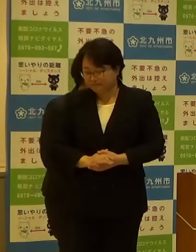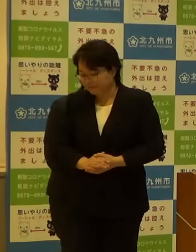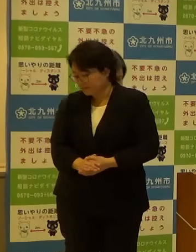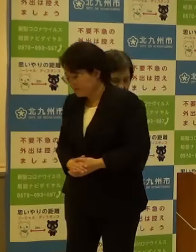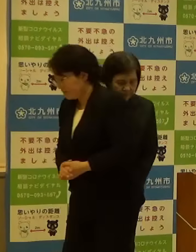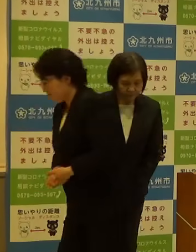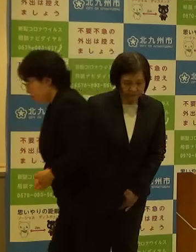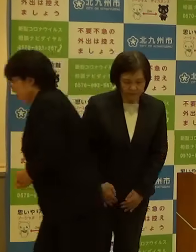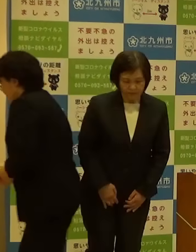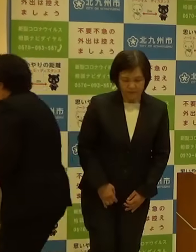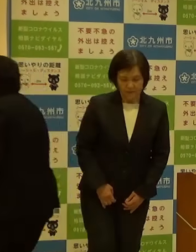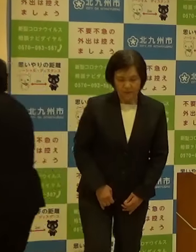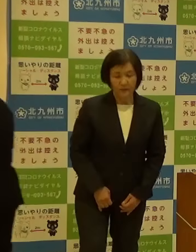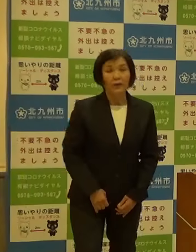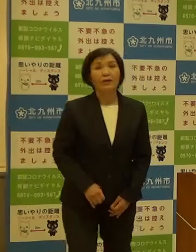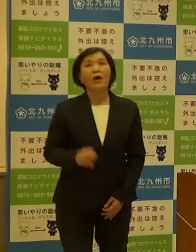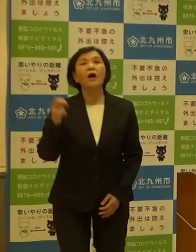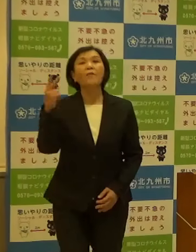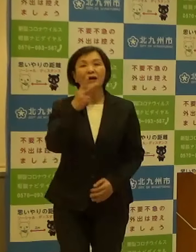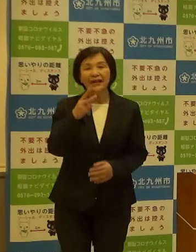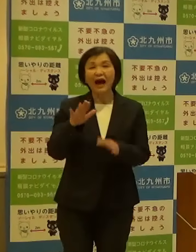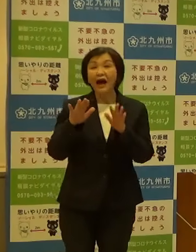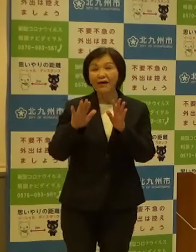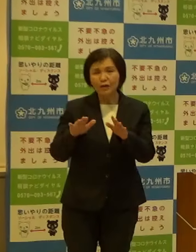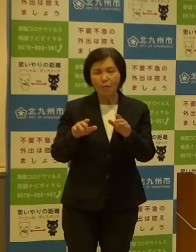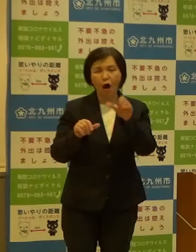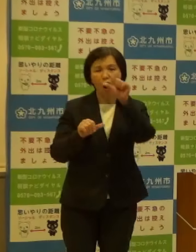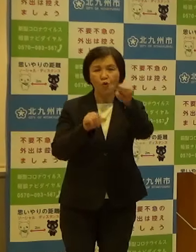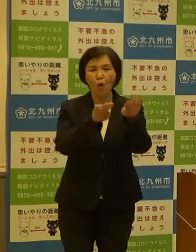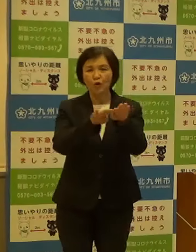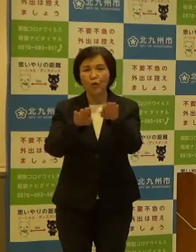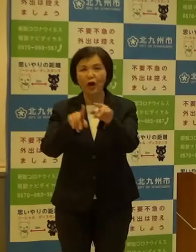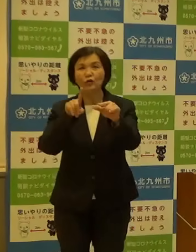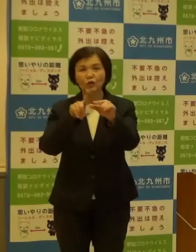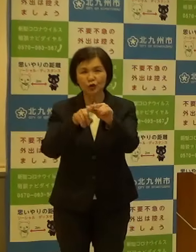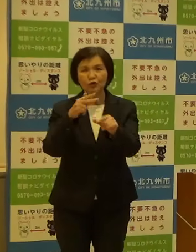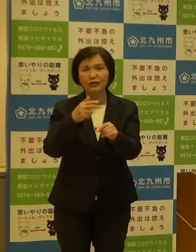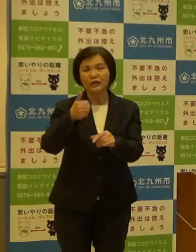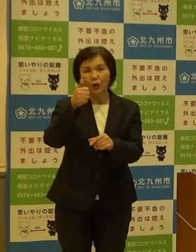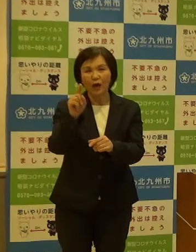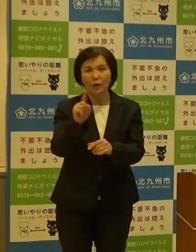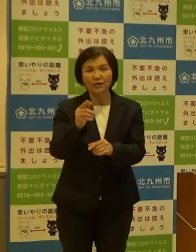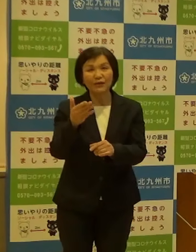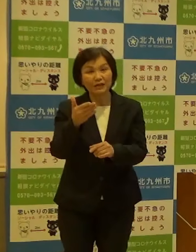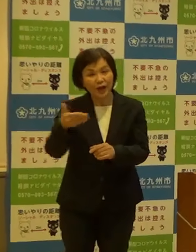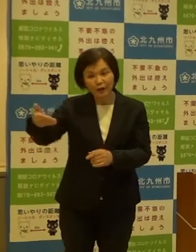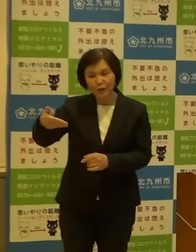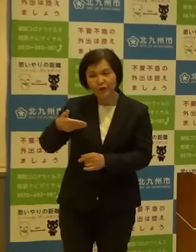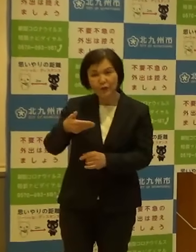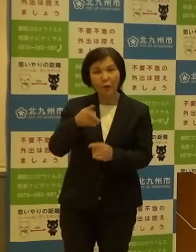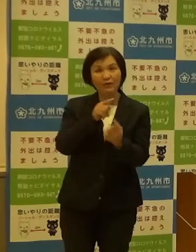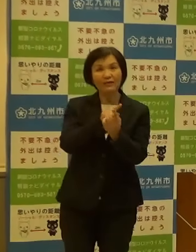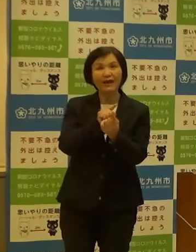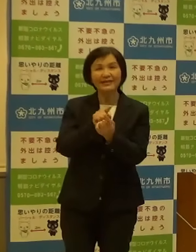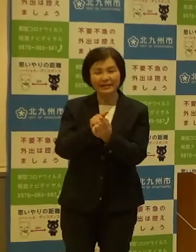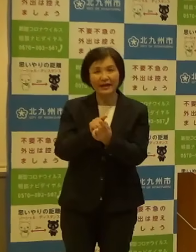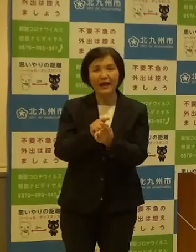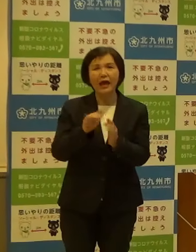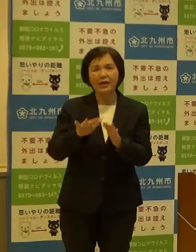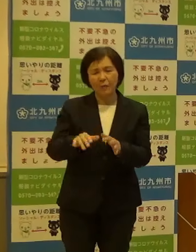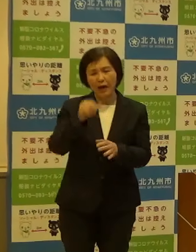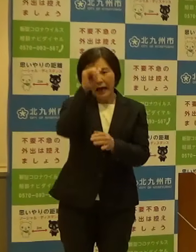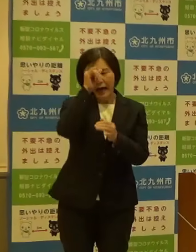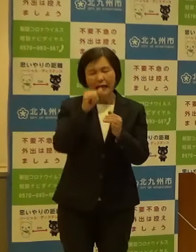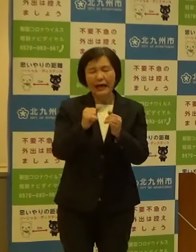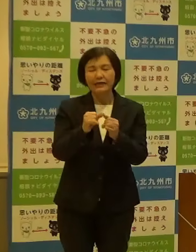また市長はどうするのかということでありますけれども、今この感染症が拡大しま